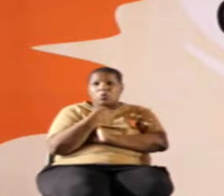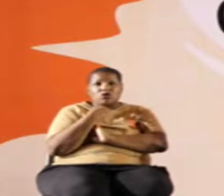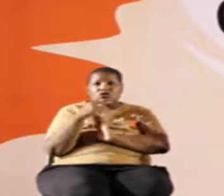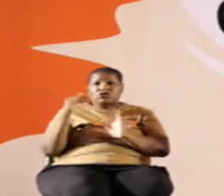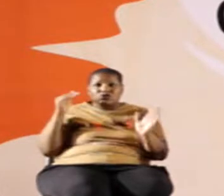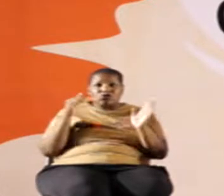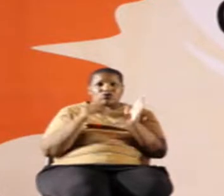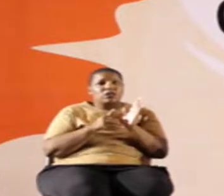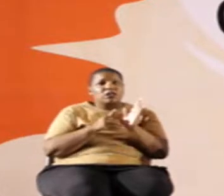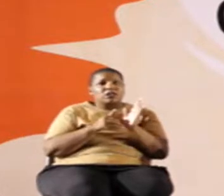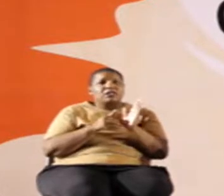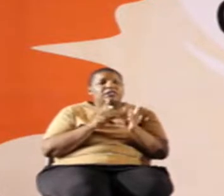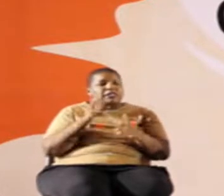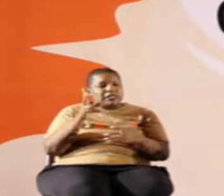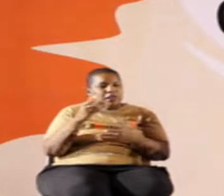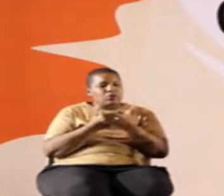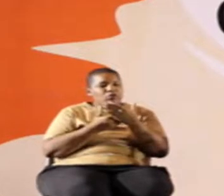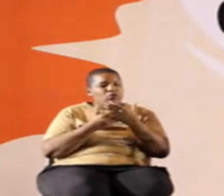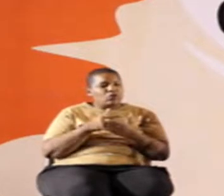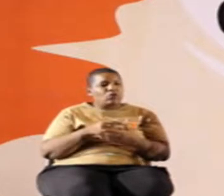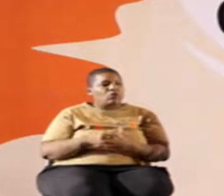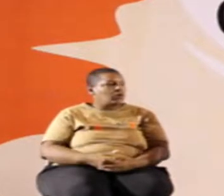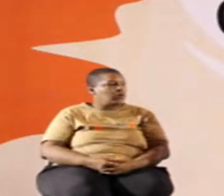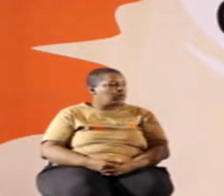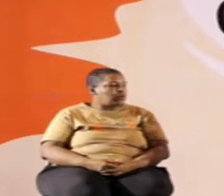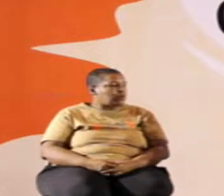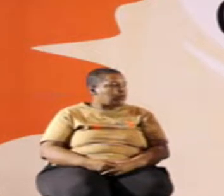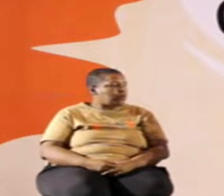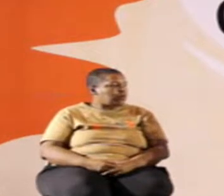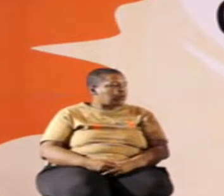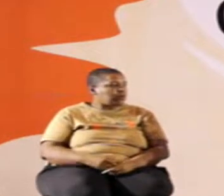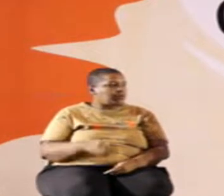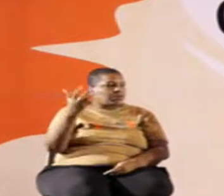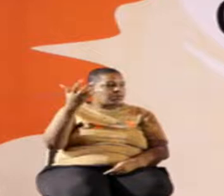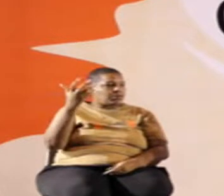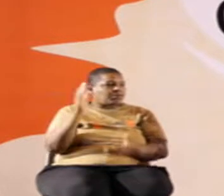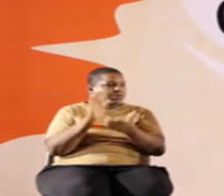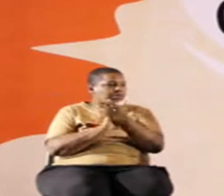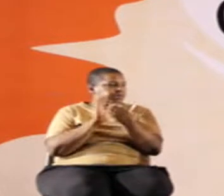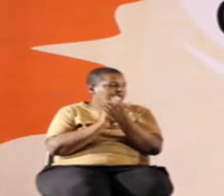palavra, desconfiando sempre. Eu, então, gostaria de...